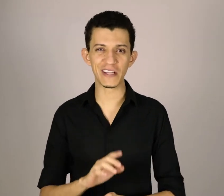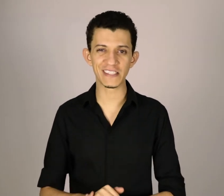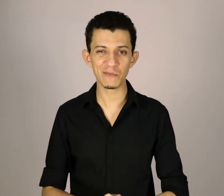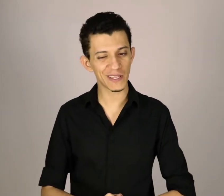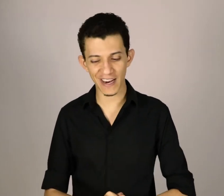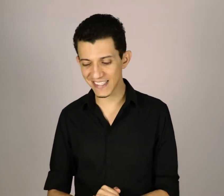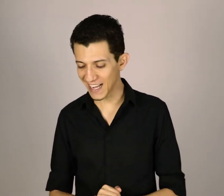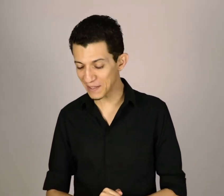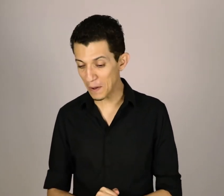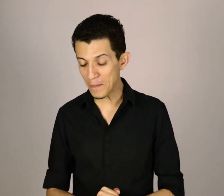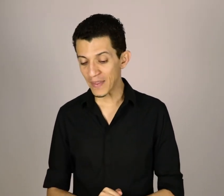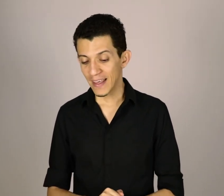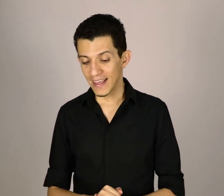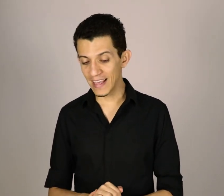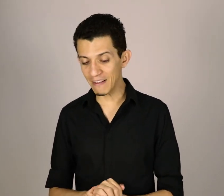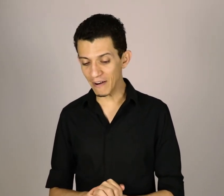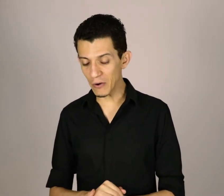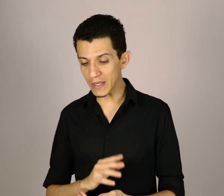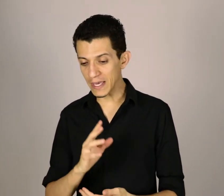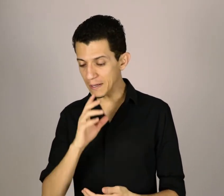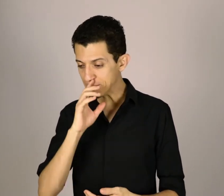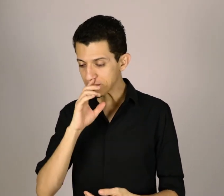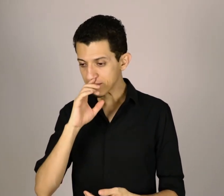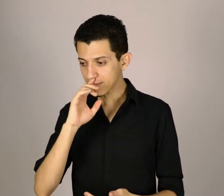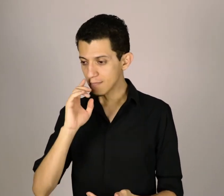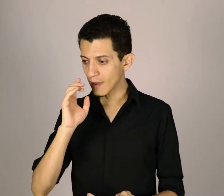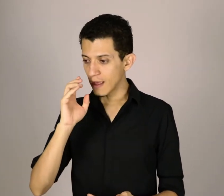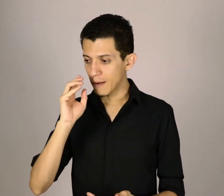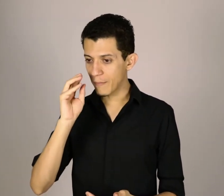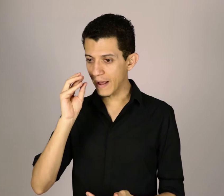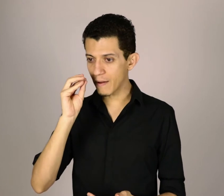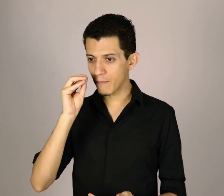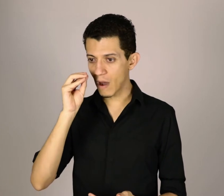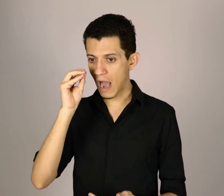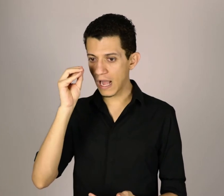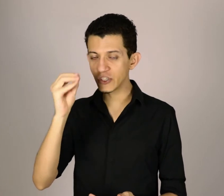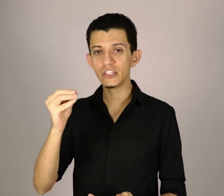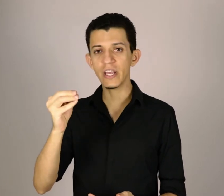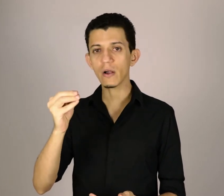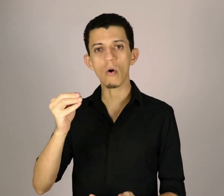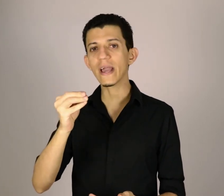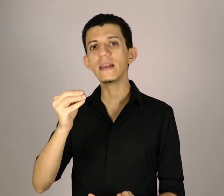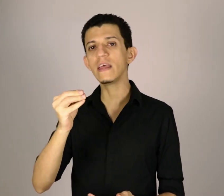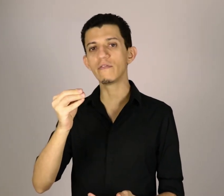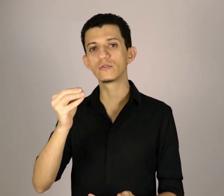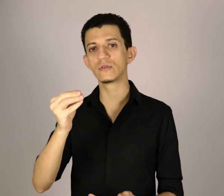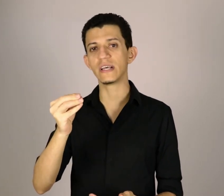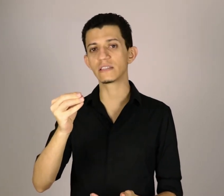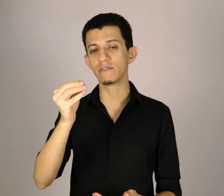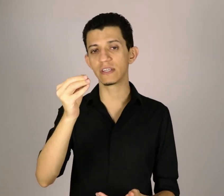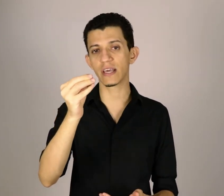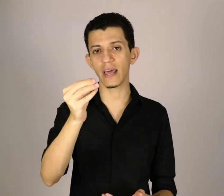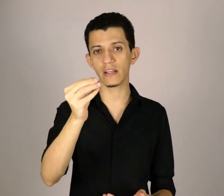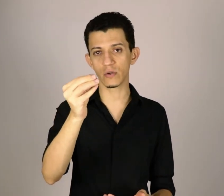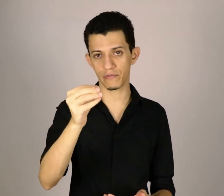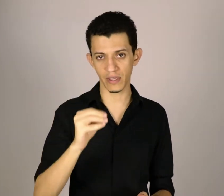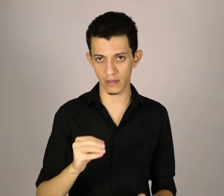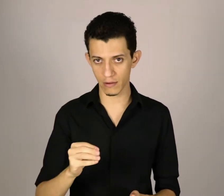assim, muito engraçado. E ele falou que para atingir qualquer nível de sucesso que você queira em sua vida,